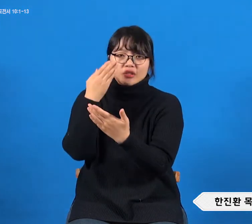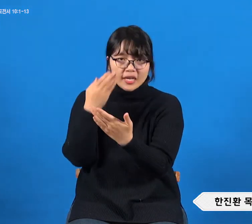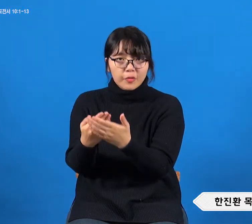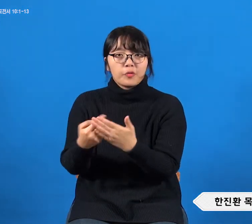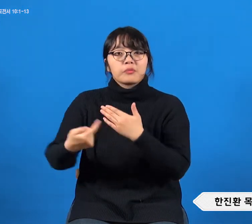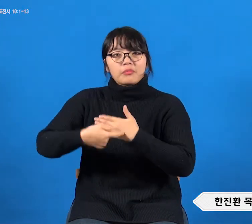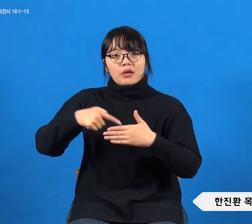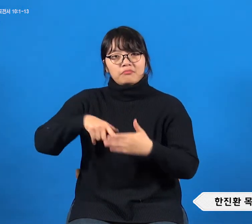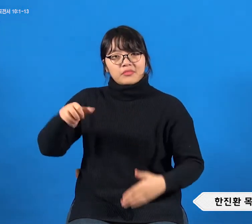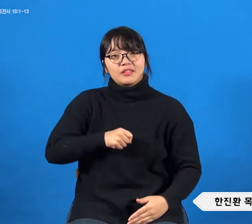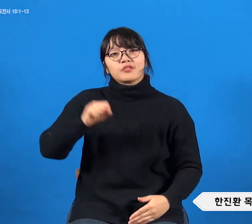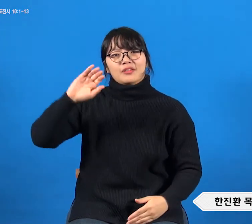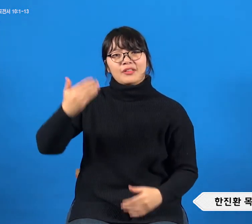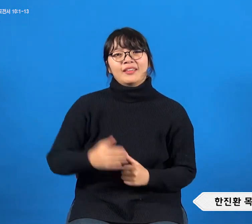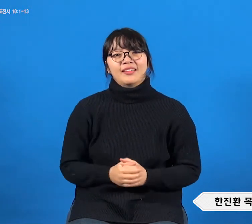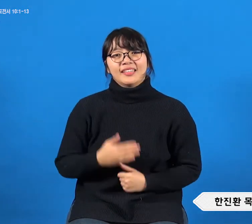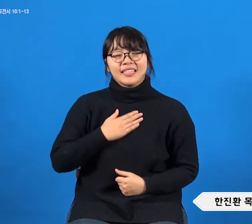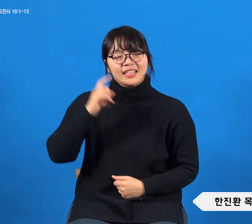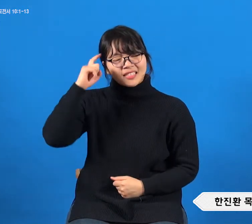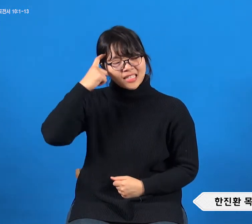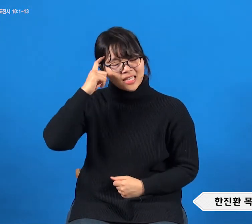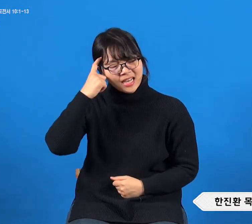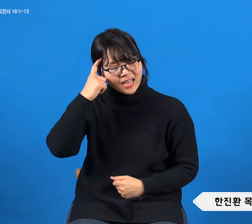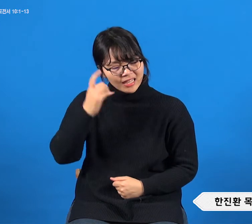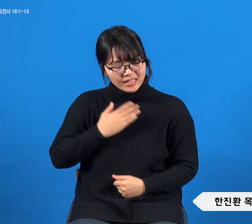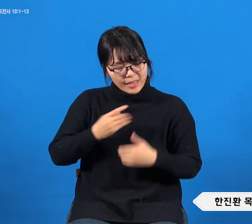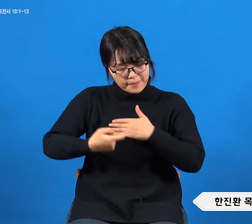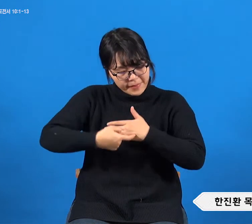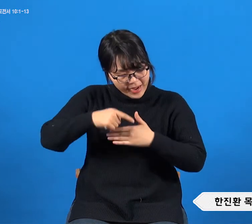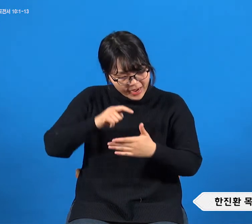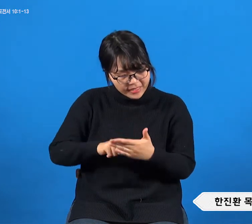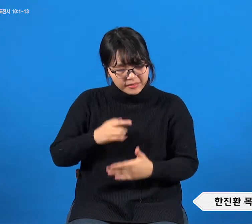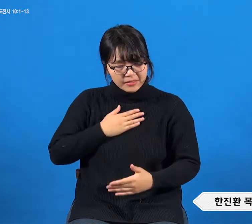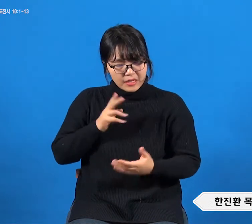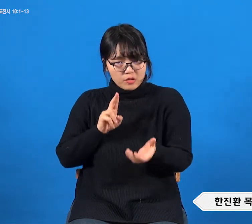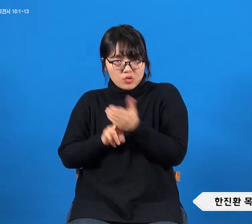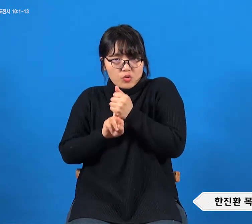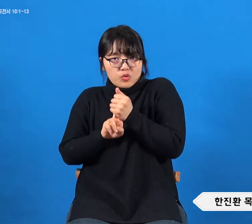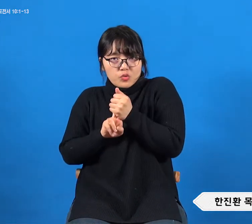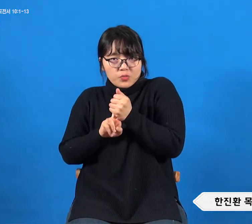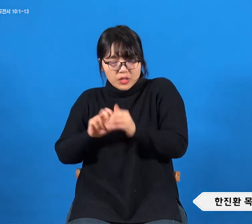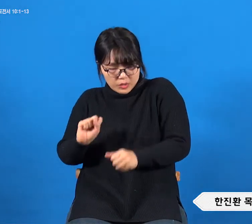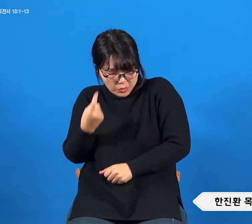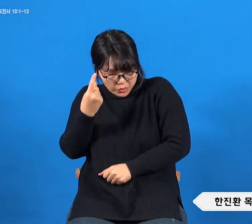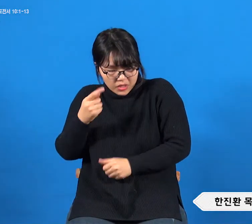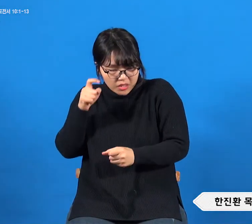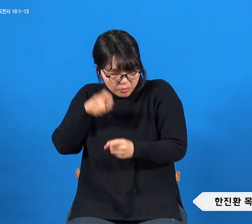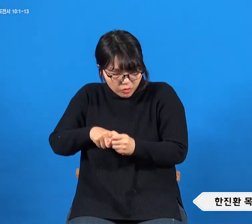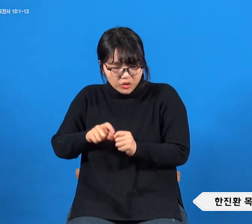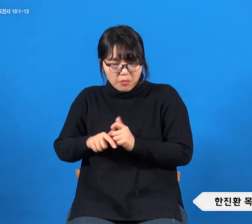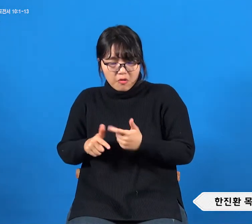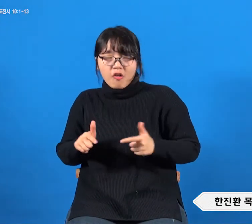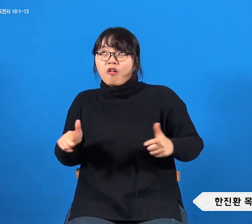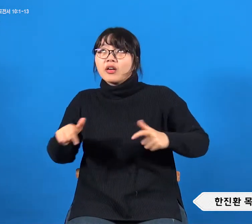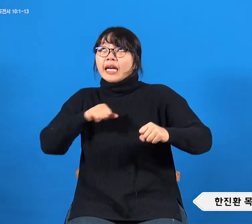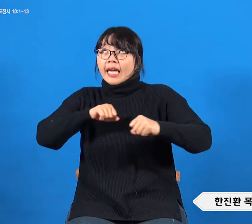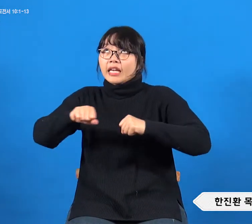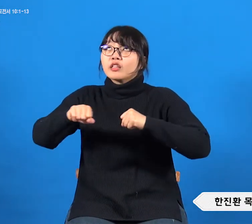샅샅이 훑어주소서. 내 생각도 내 마음도 내 속에 숨어있는 동기도 내